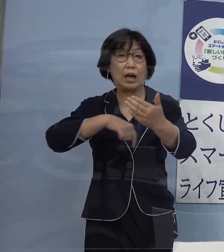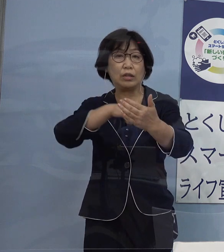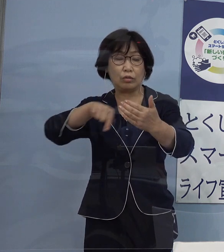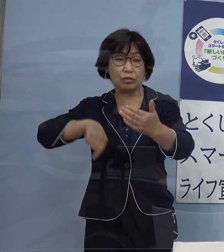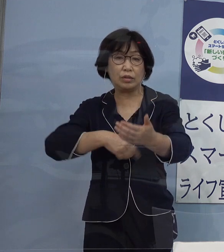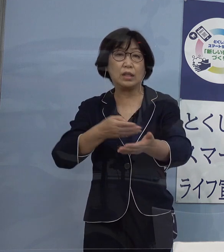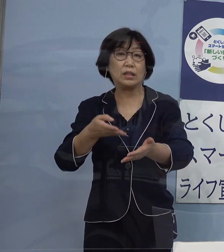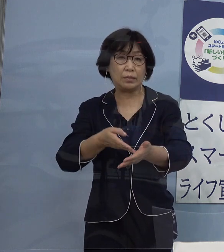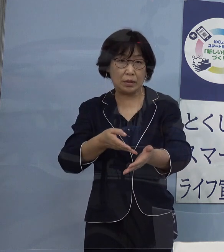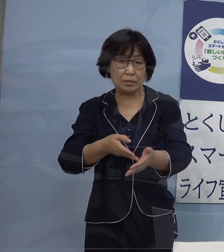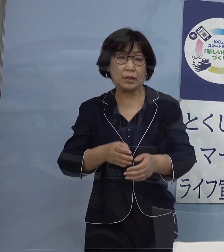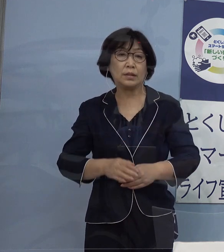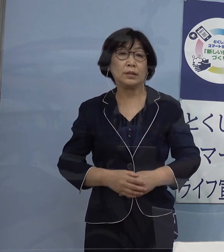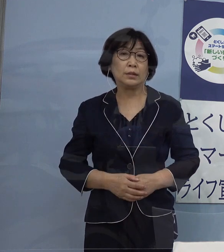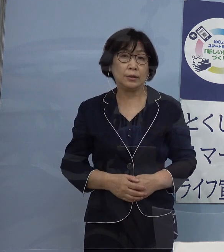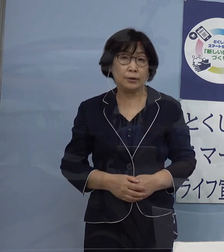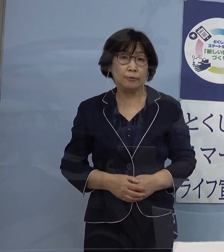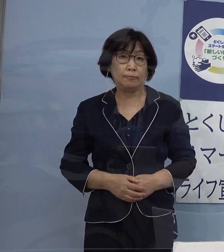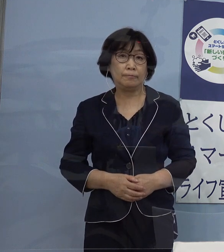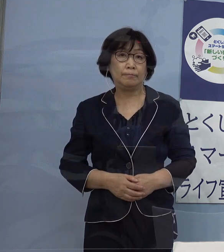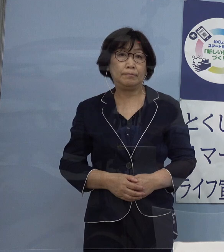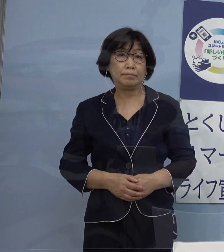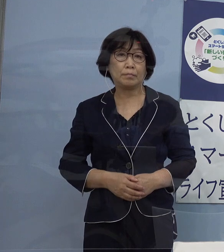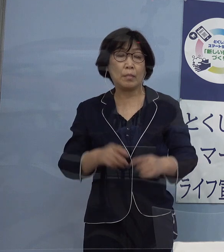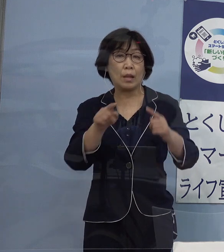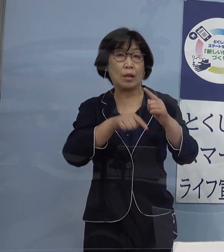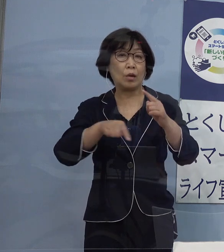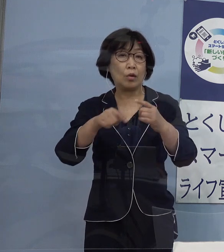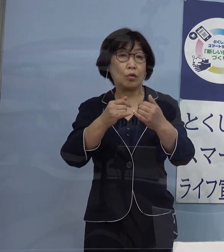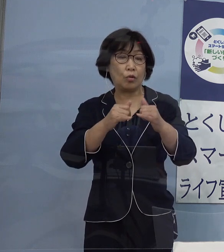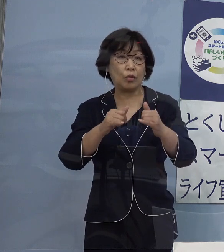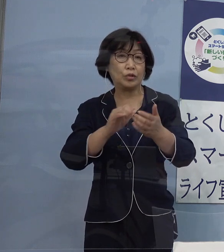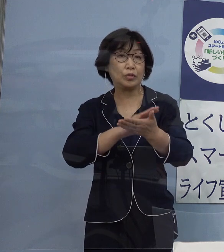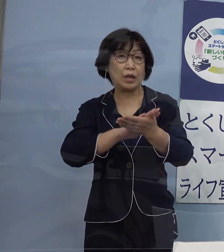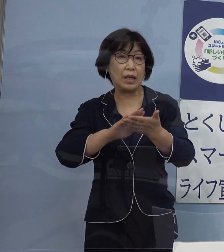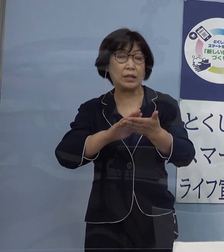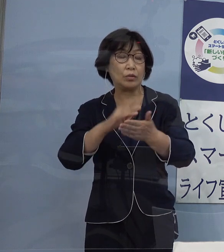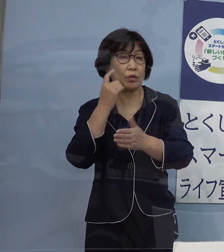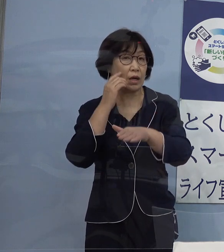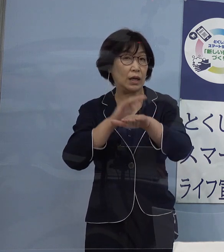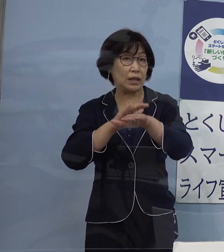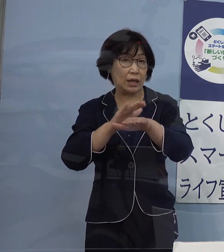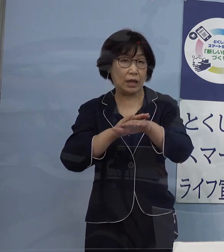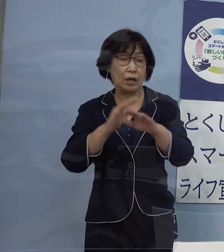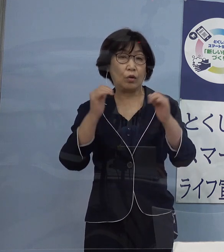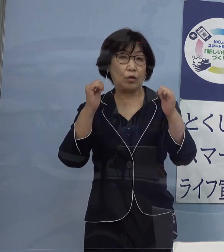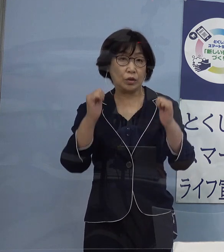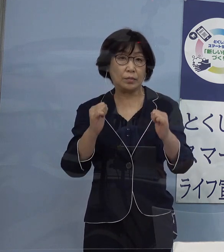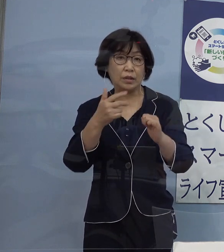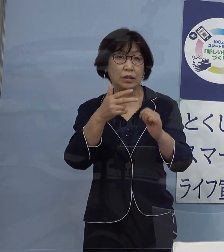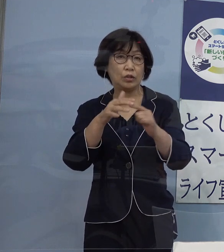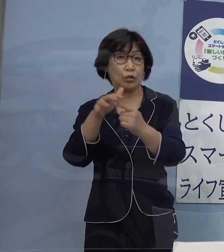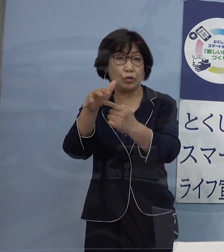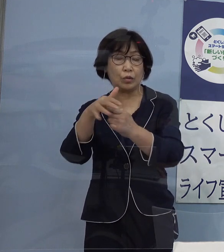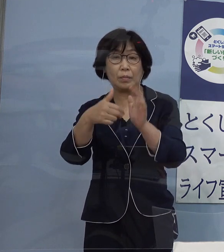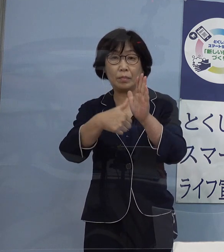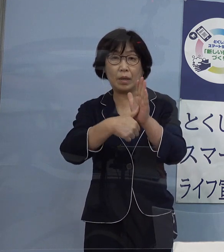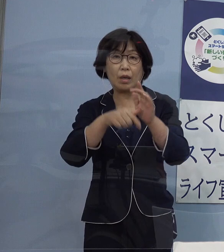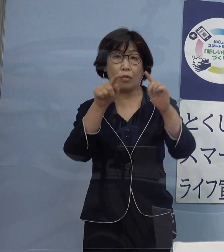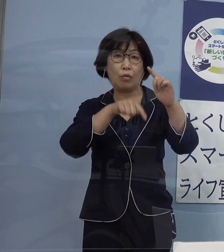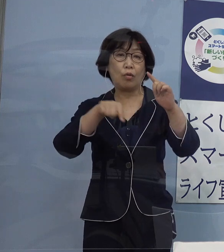せていただきます。なお公衆衛生上の観点からお住まいの市町村名公表をさせていただきます